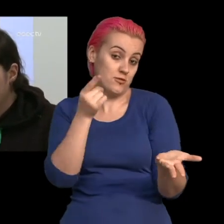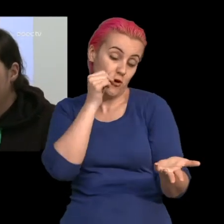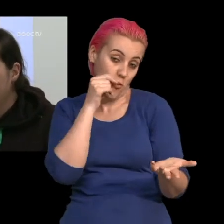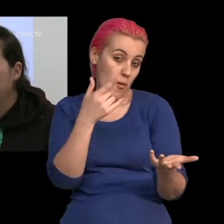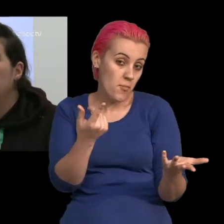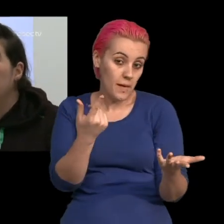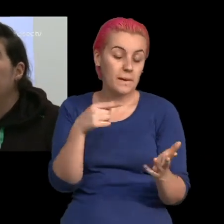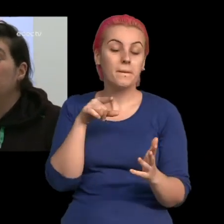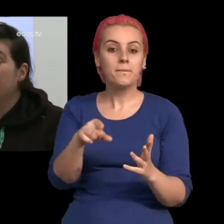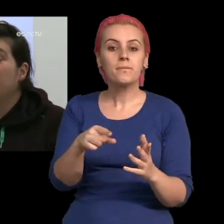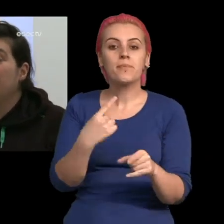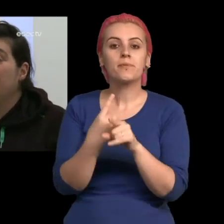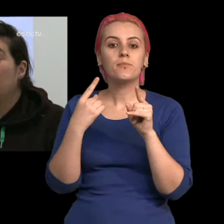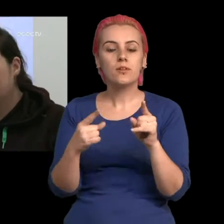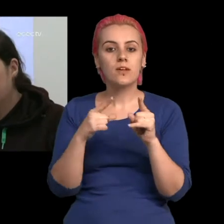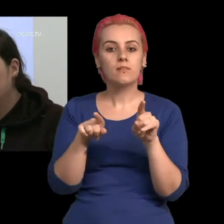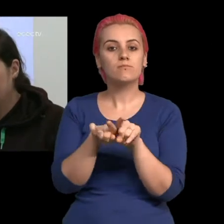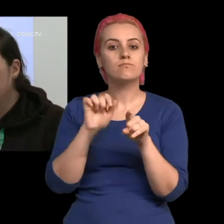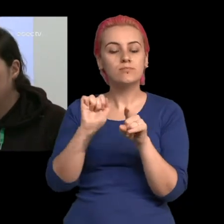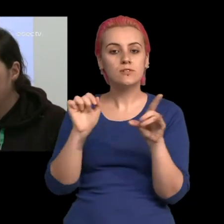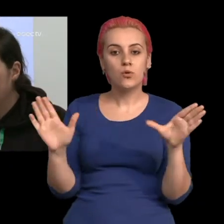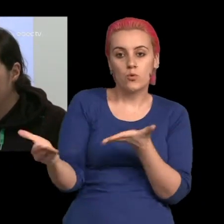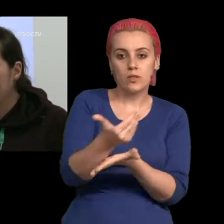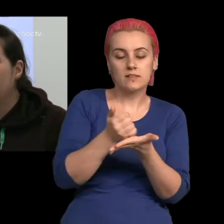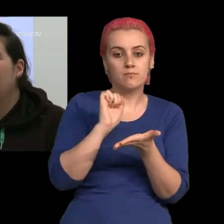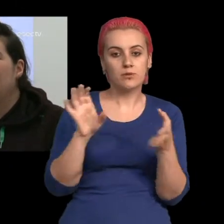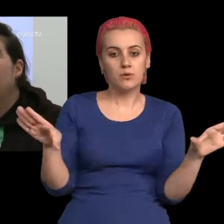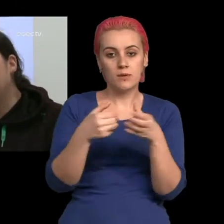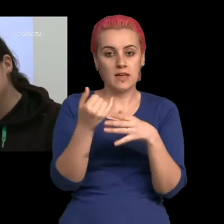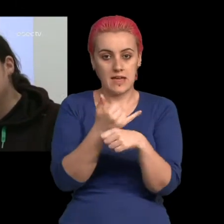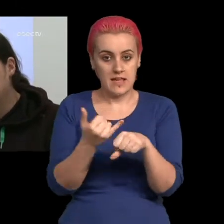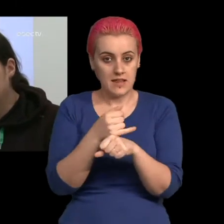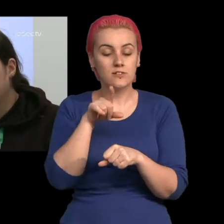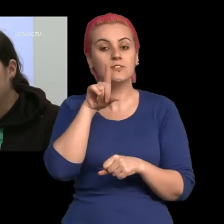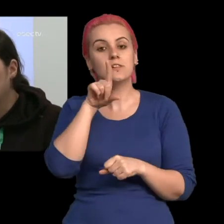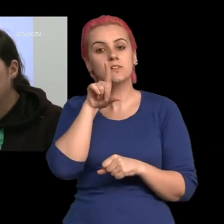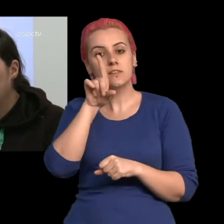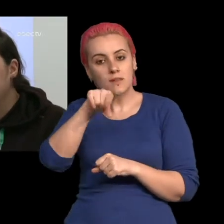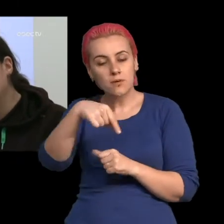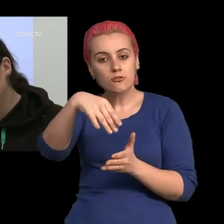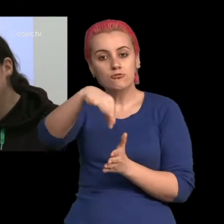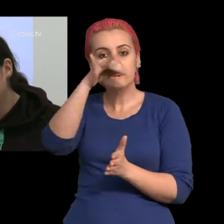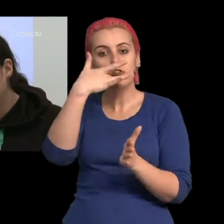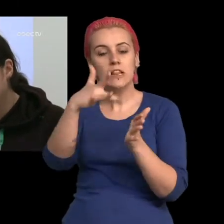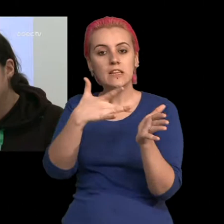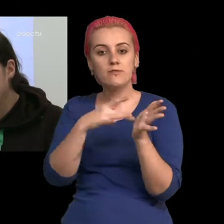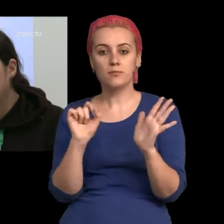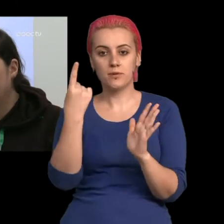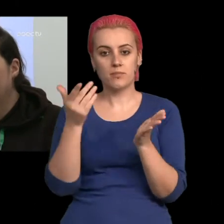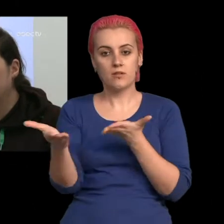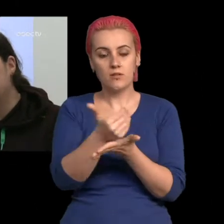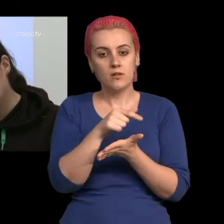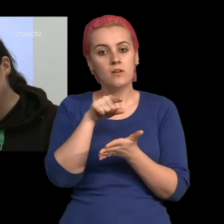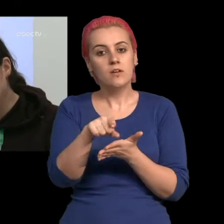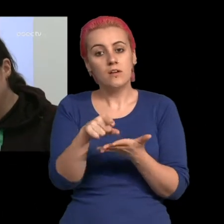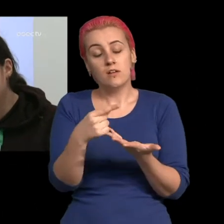Alberto Machado, não é? Usando essa coleção da Companhia das Ilhas e elegendo, nessa altura, o primeiro livro da coleção, que